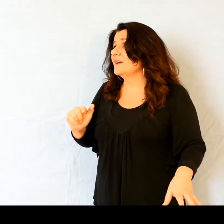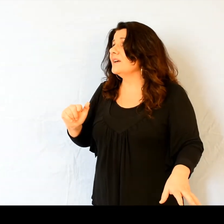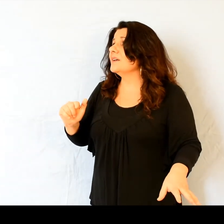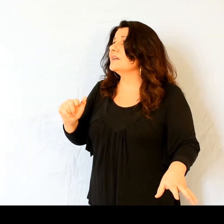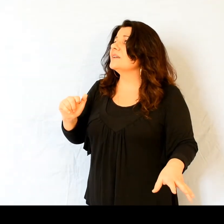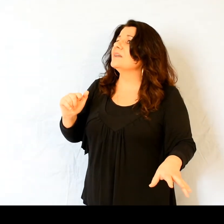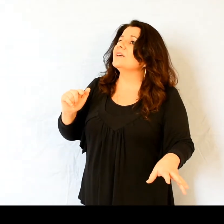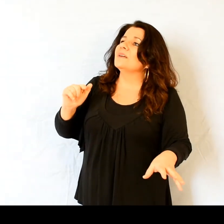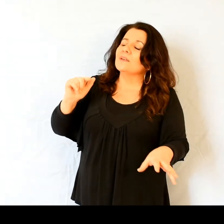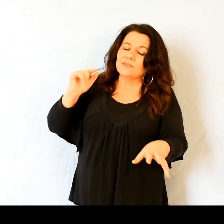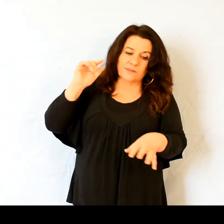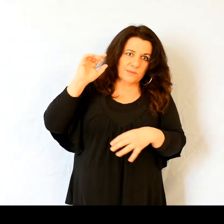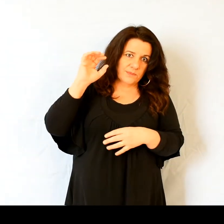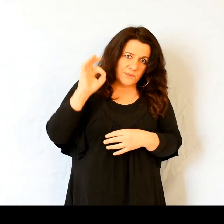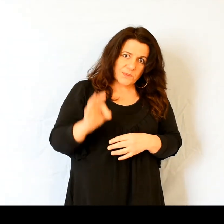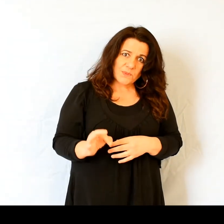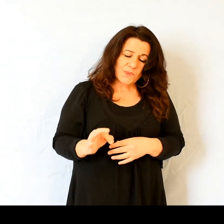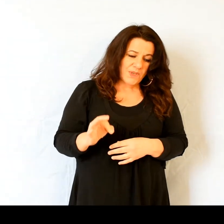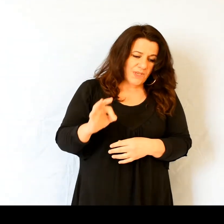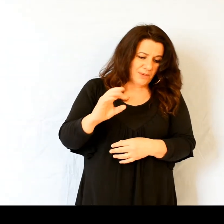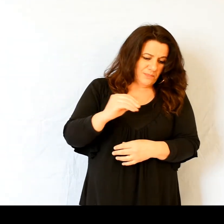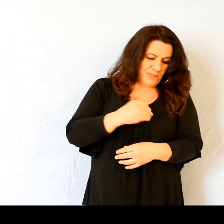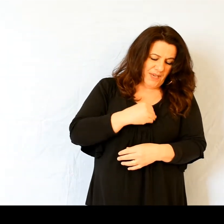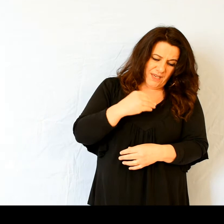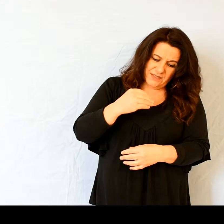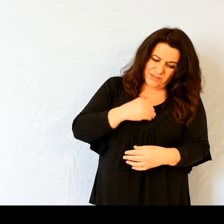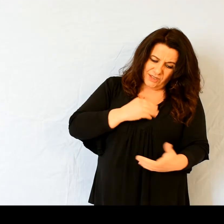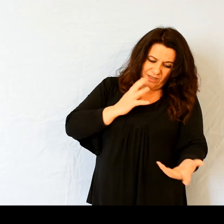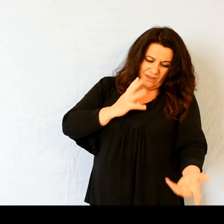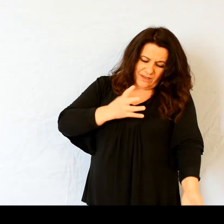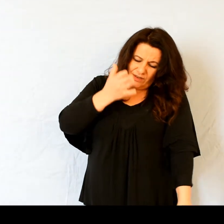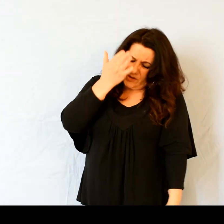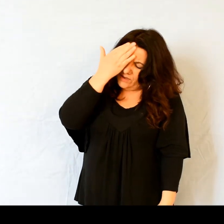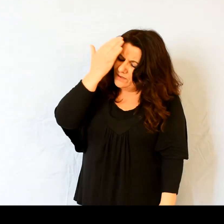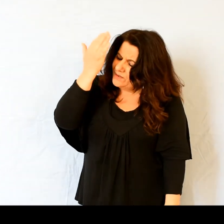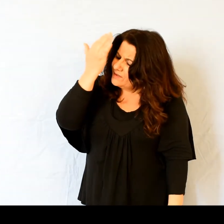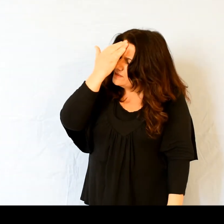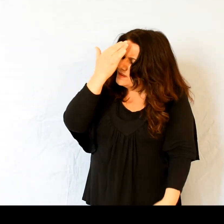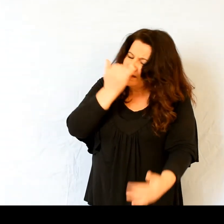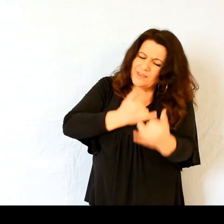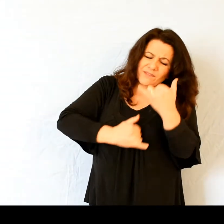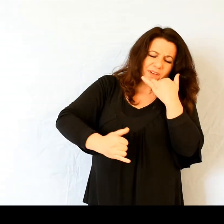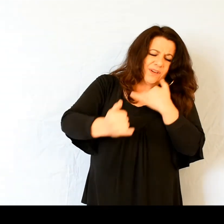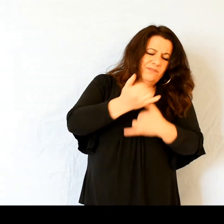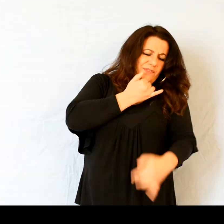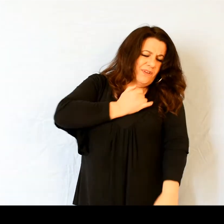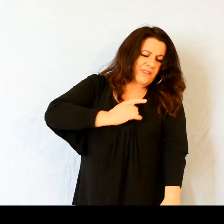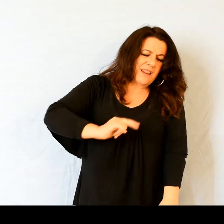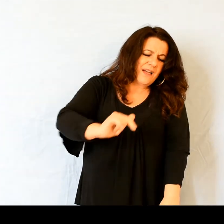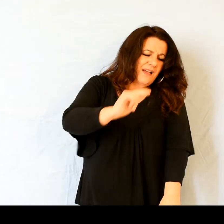Oui, je connais mon péché. Ma faute est toujours devant moi.